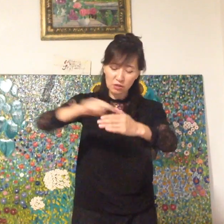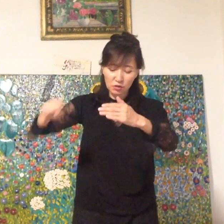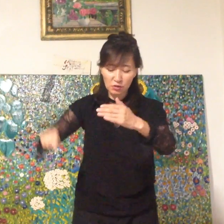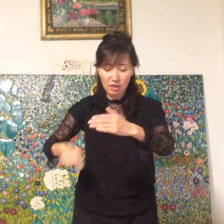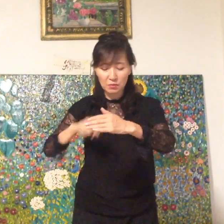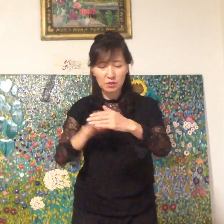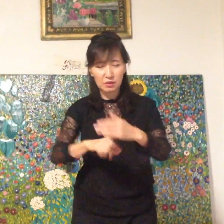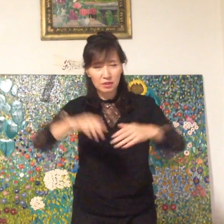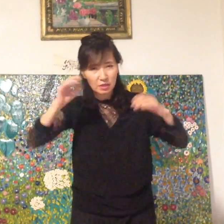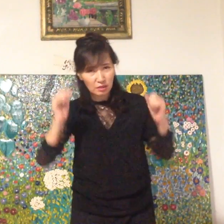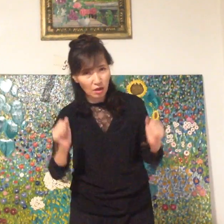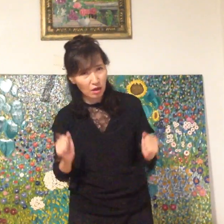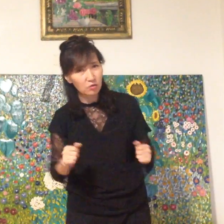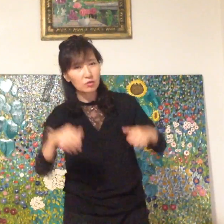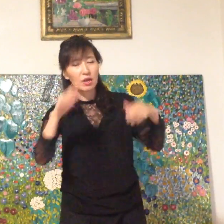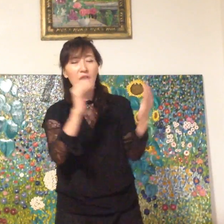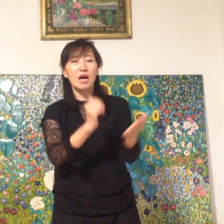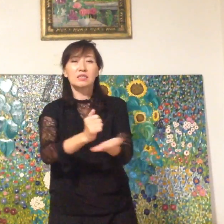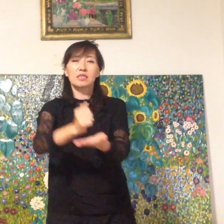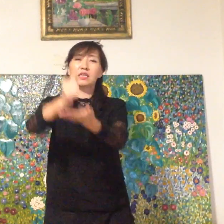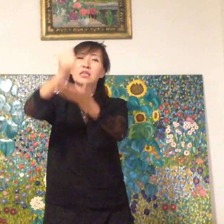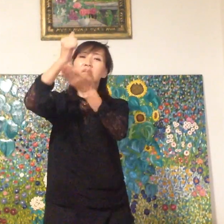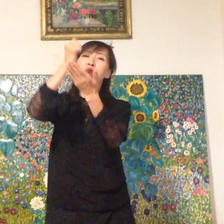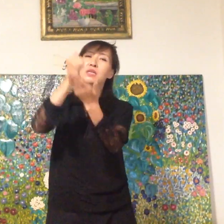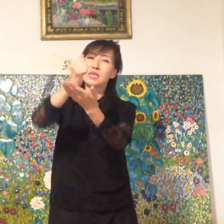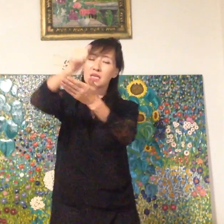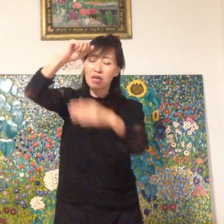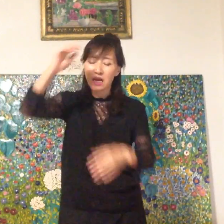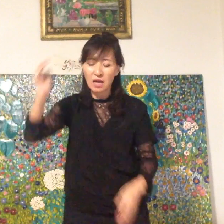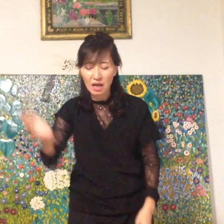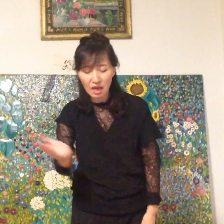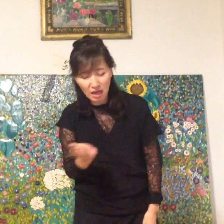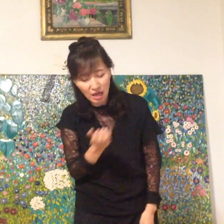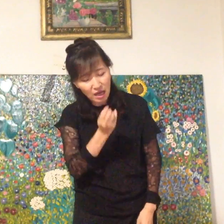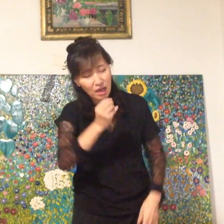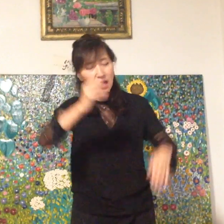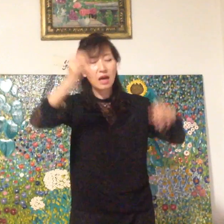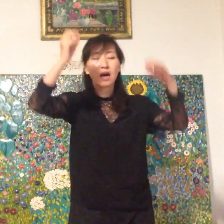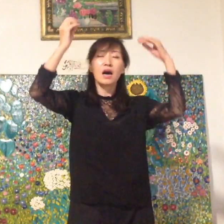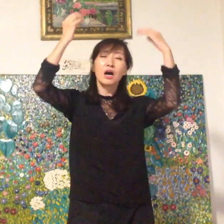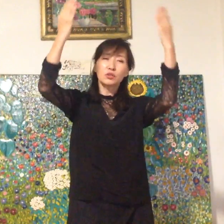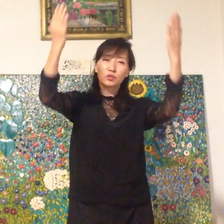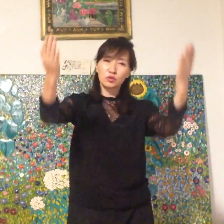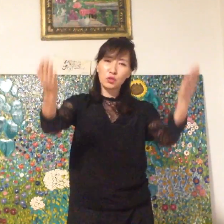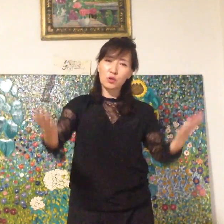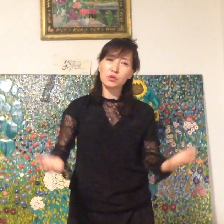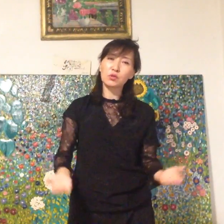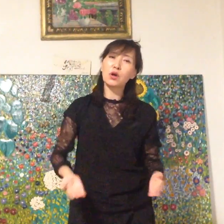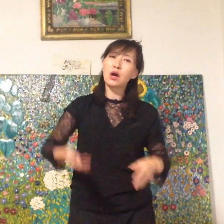주님을 거룩하십니다 또 손들어